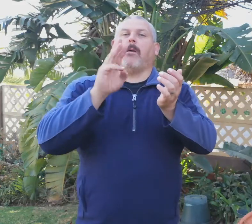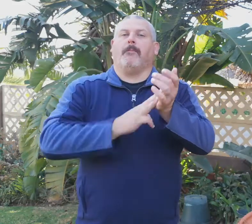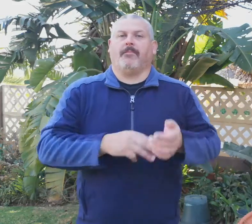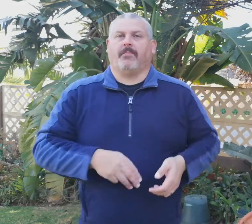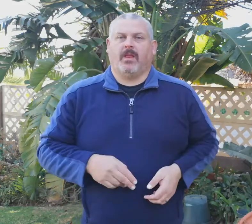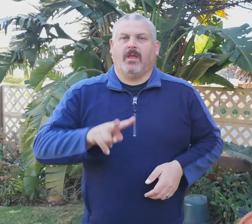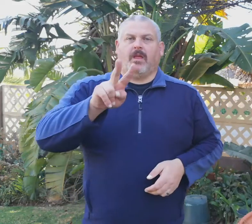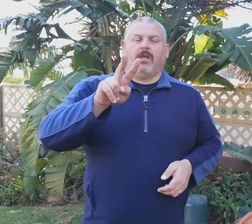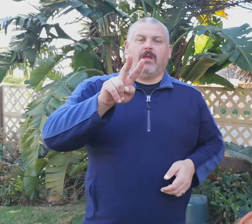Poem.